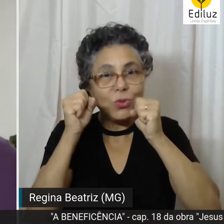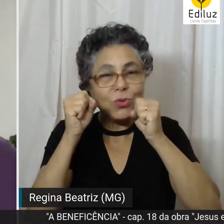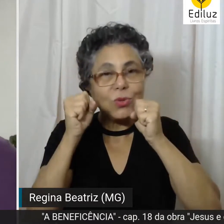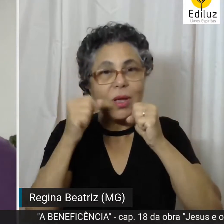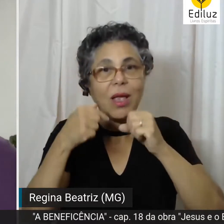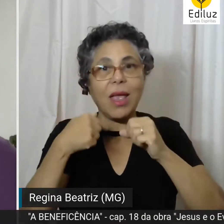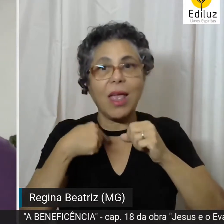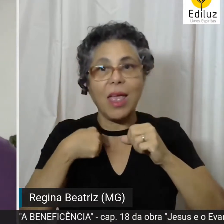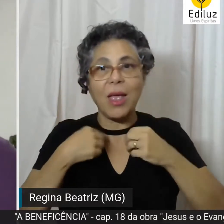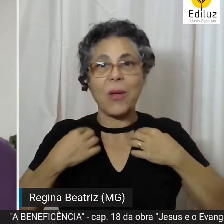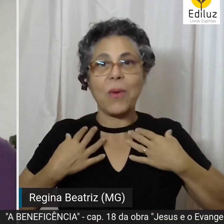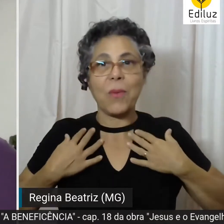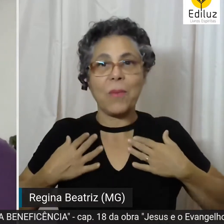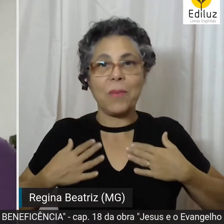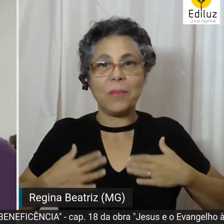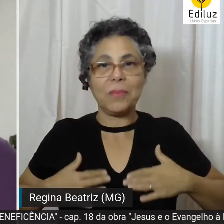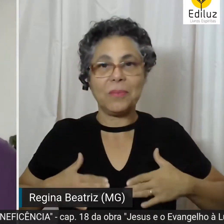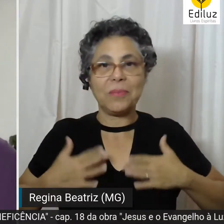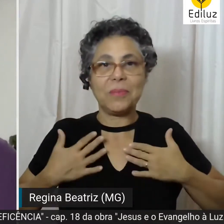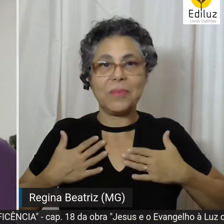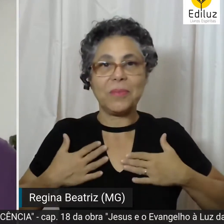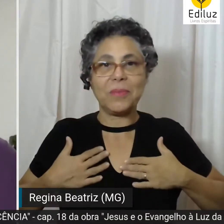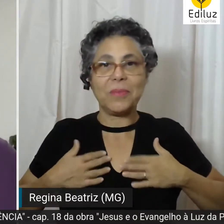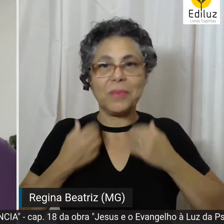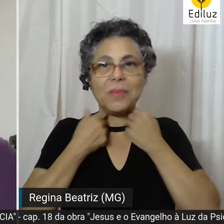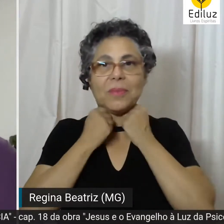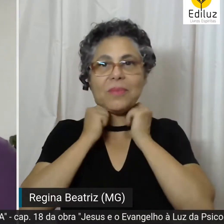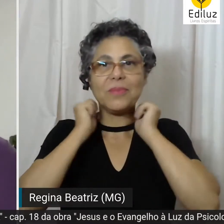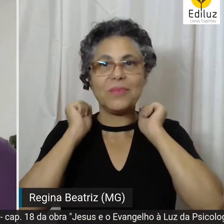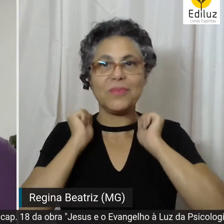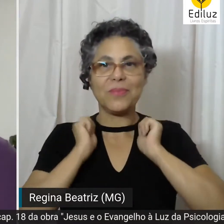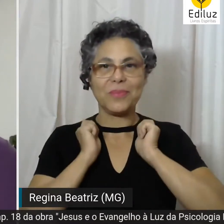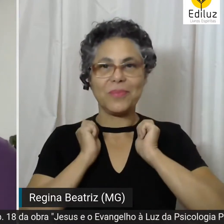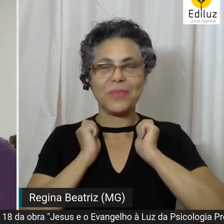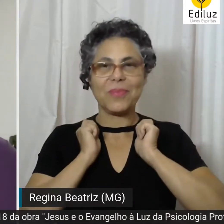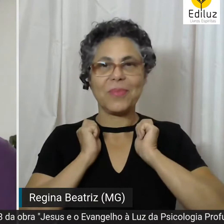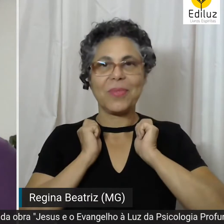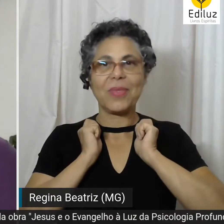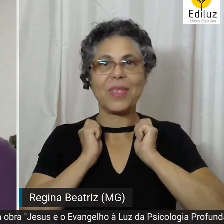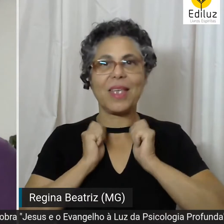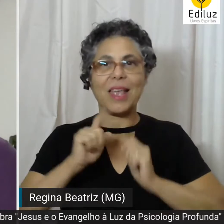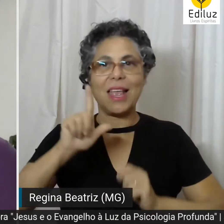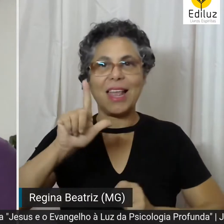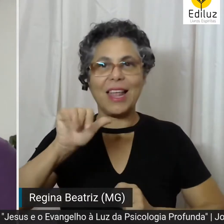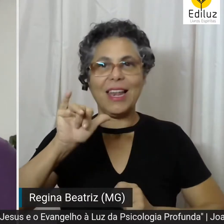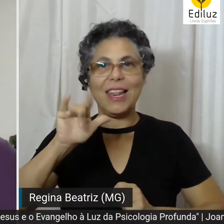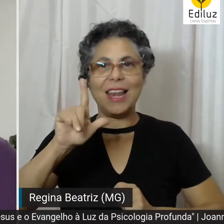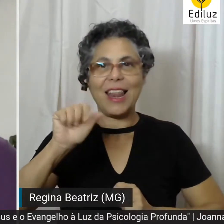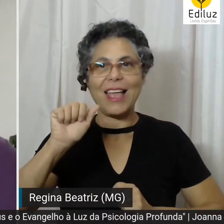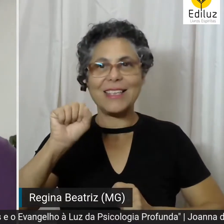estou vestindo uma camisa estilo polo de cor lilás,